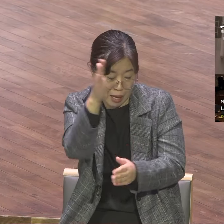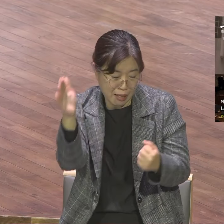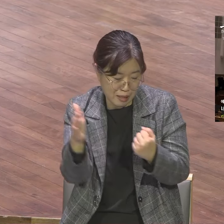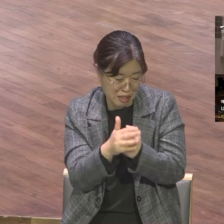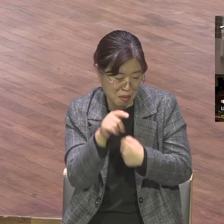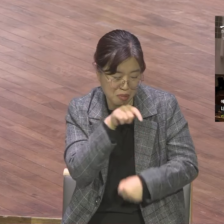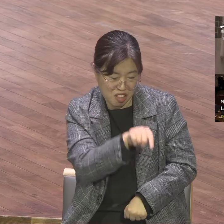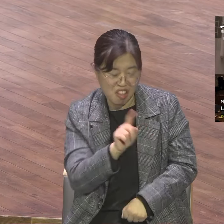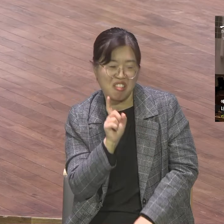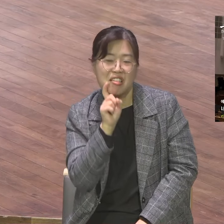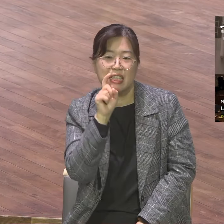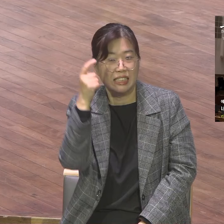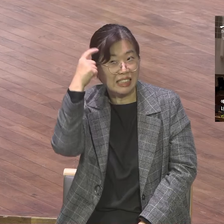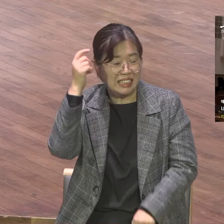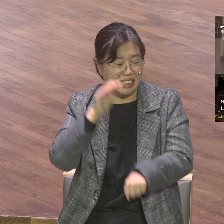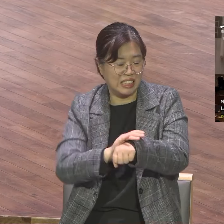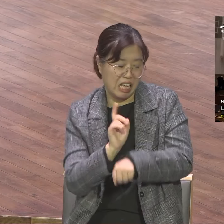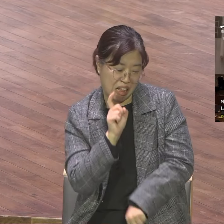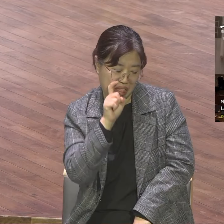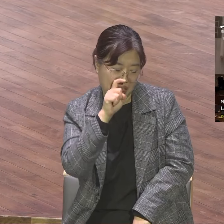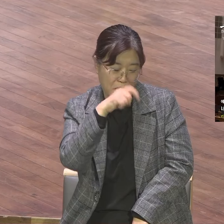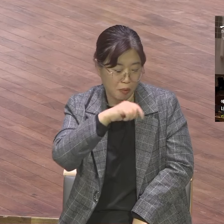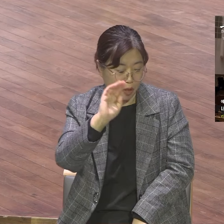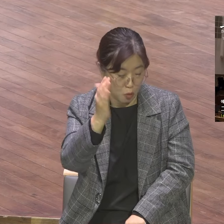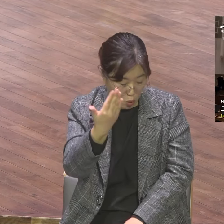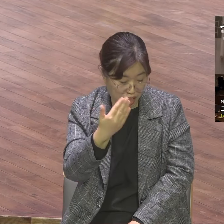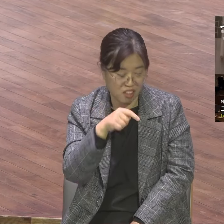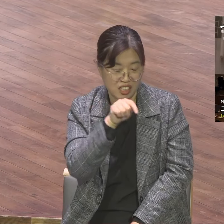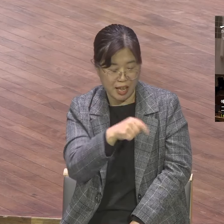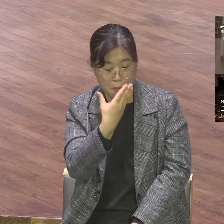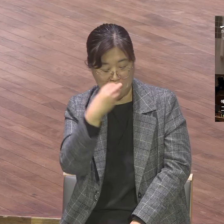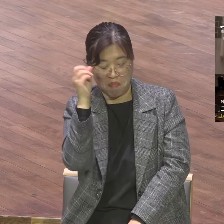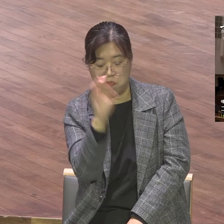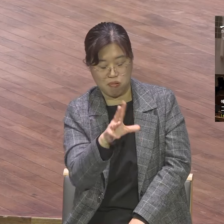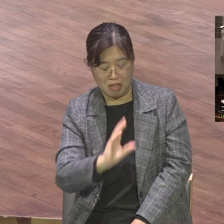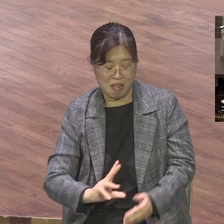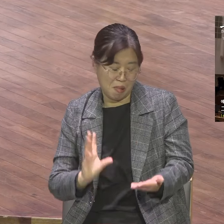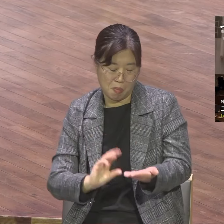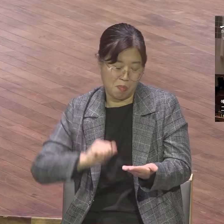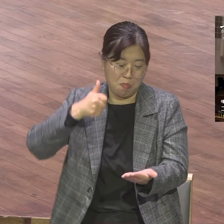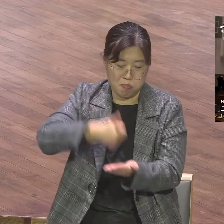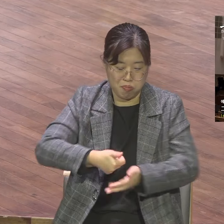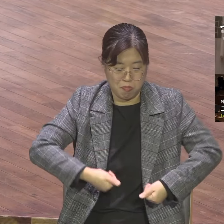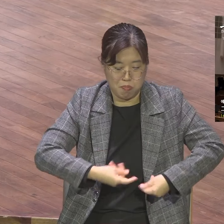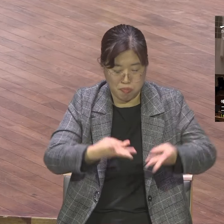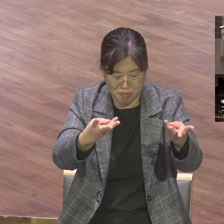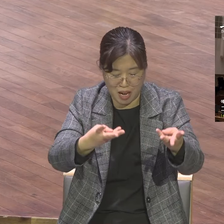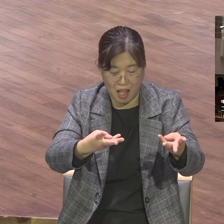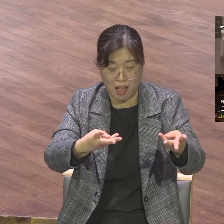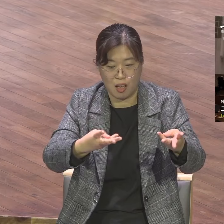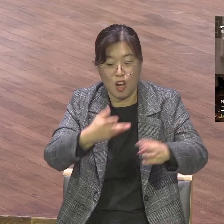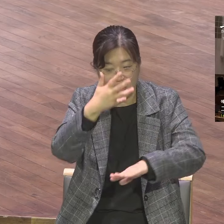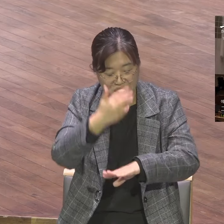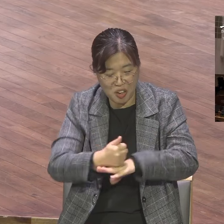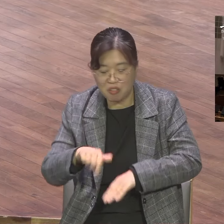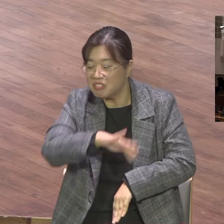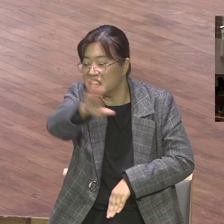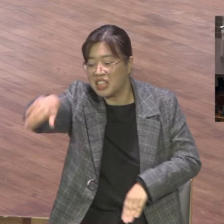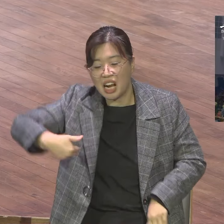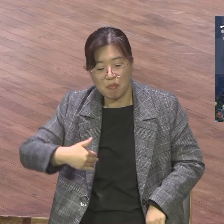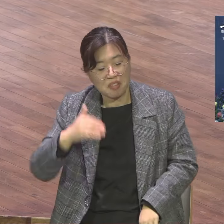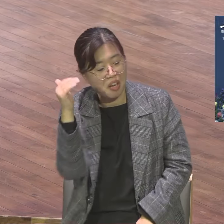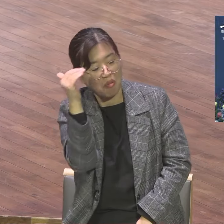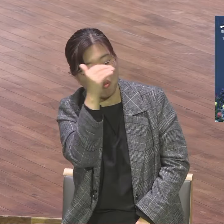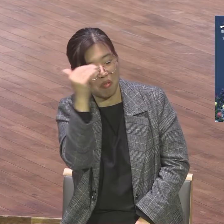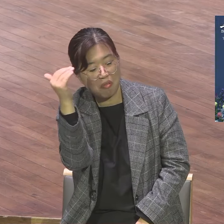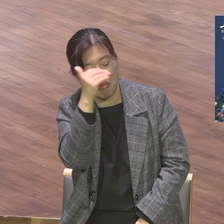내가 너를 땅에 던져 왕들 앞에 두어 그들의 구경거리가 되게 하였도다. 이렇게 밝히고 있어요. 다시